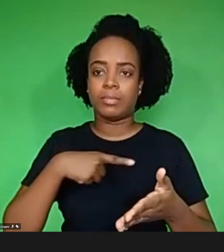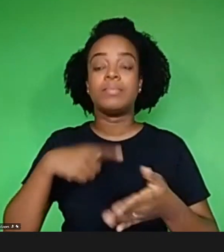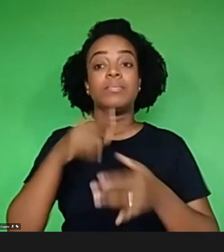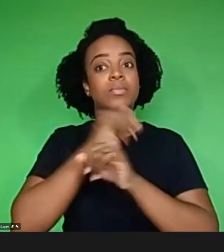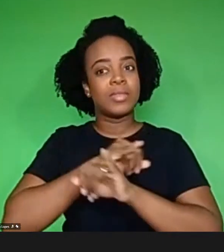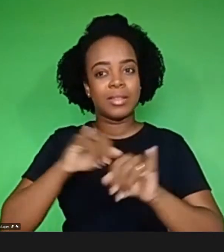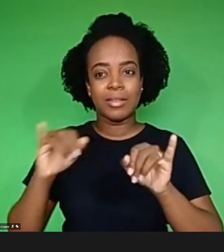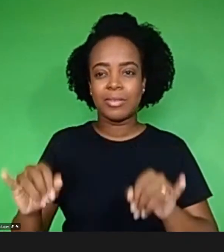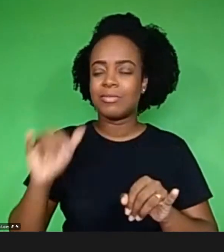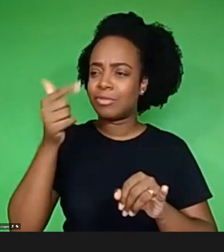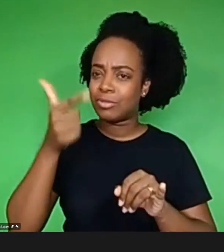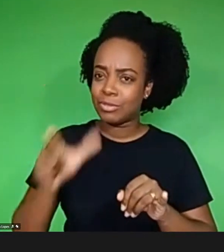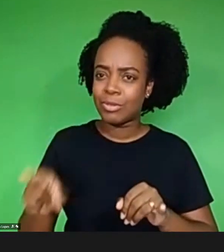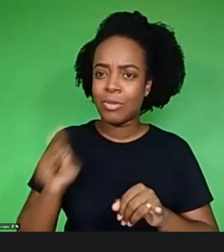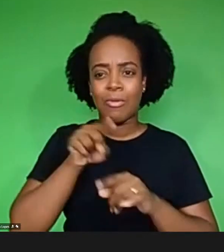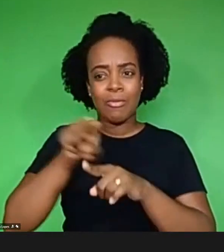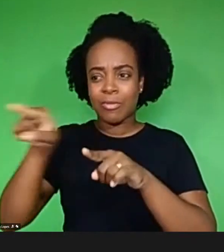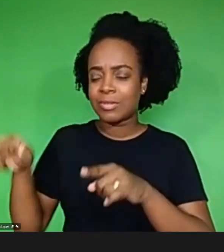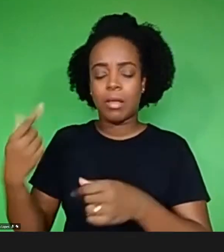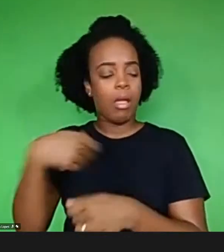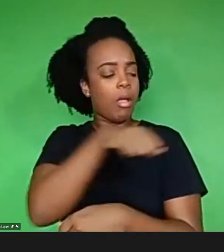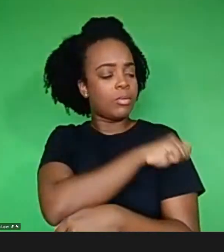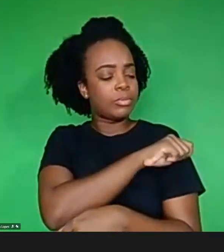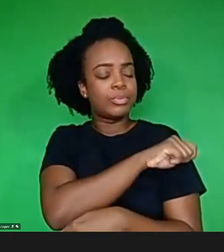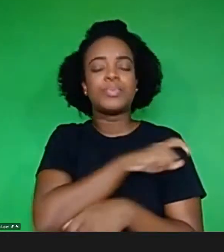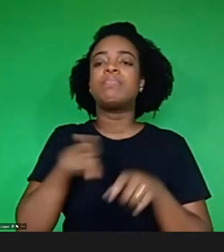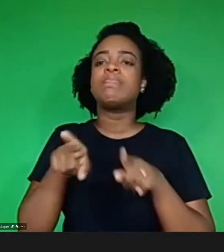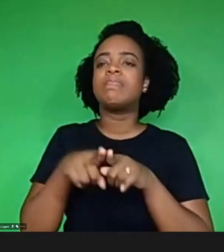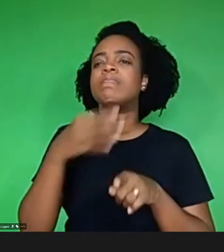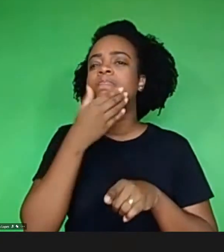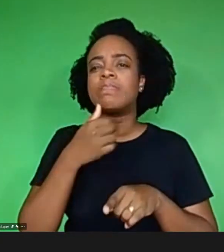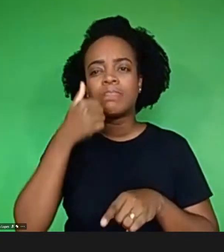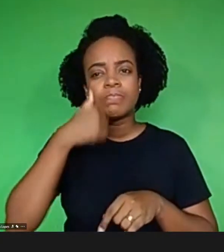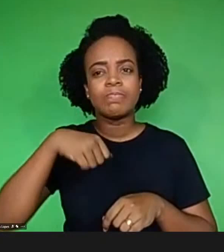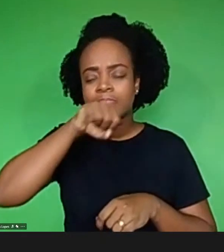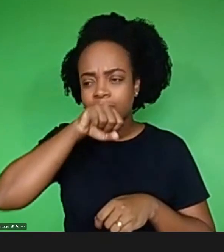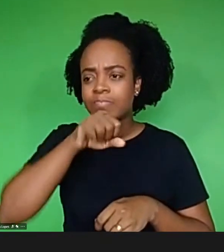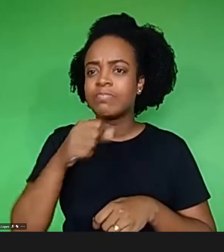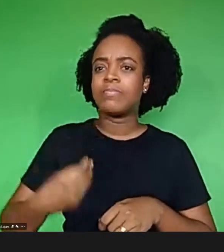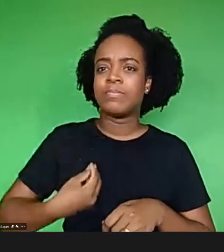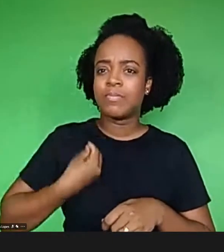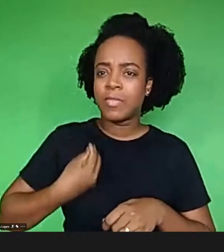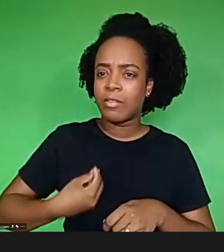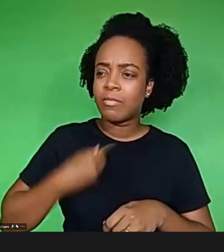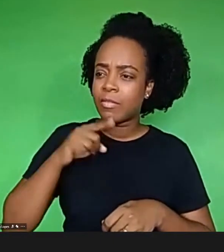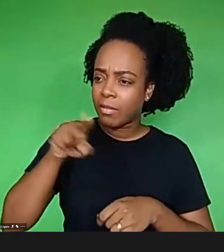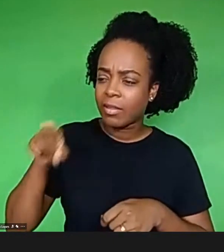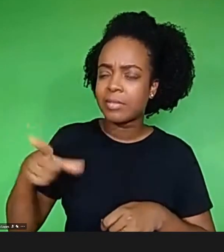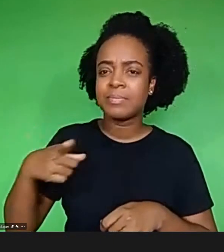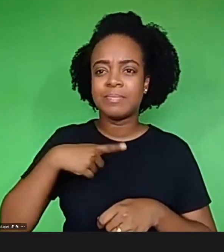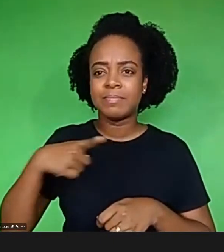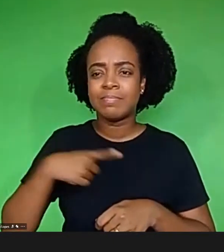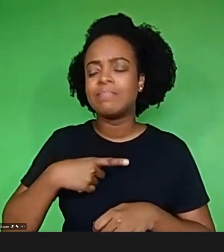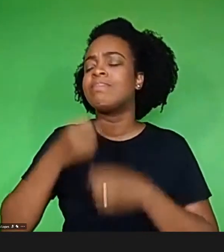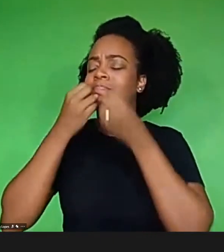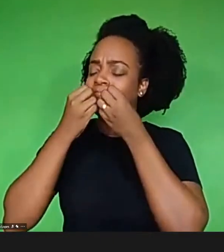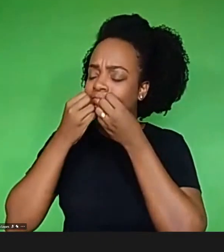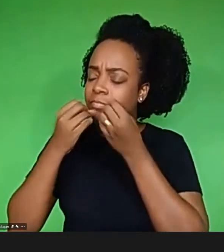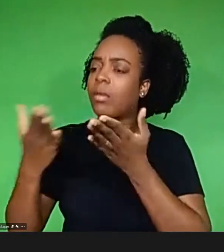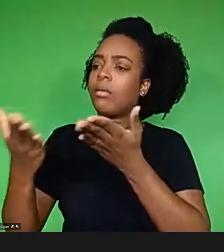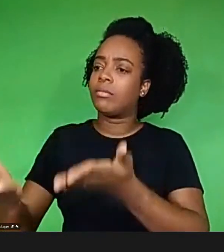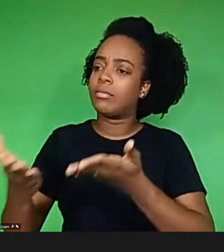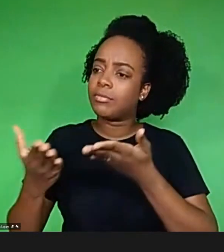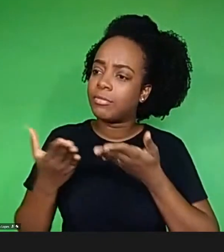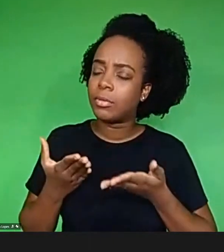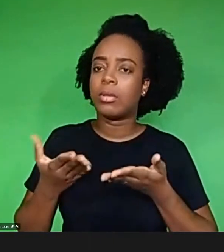se estiverem aí, que sejam bem-vindos, né? E que esse diálogo, ele se estabelece agora e